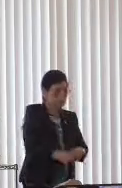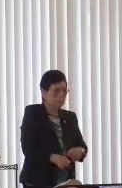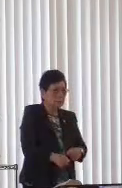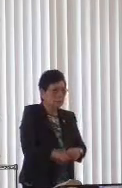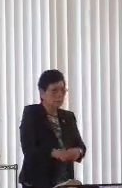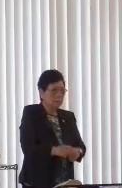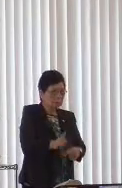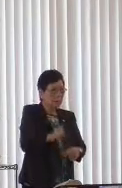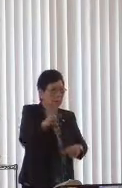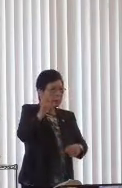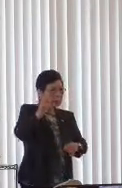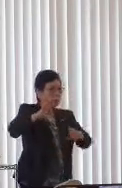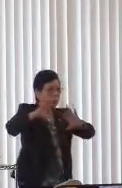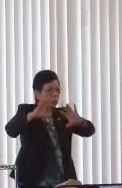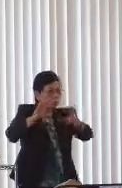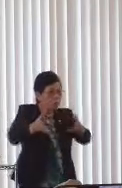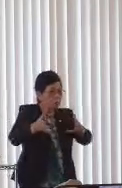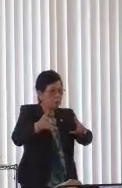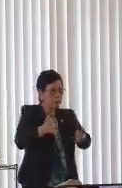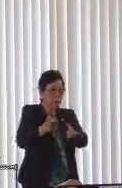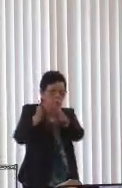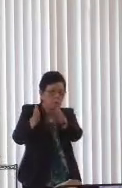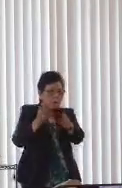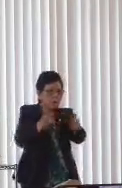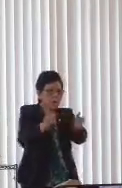の国に対する備えになるということです。